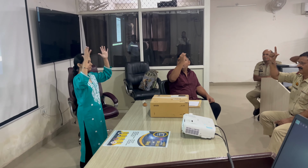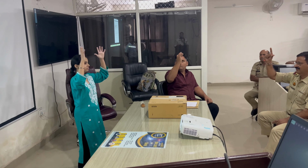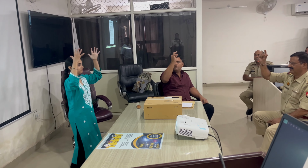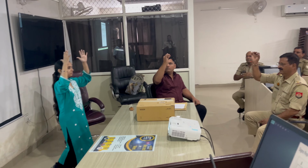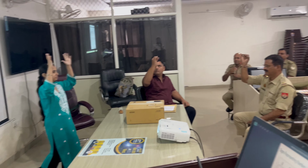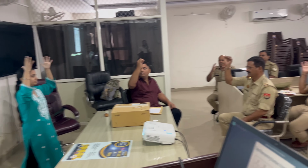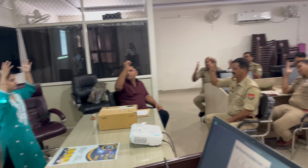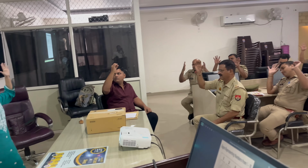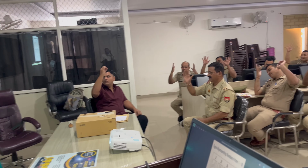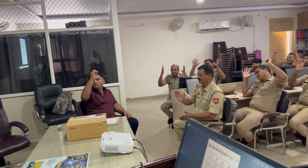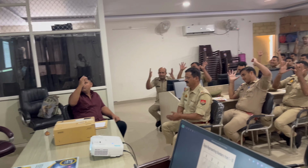बढ़िया।